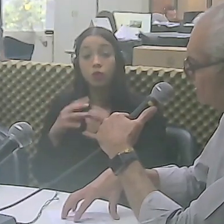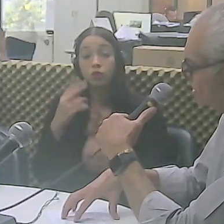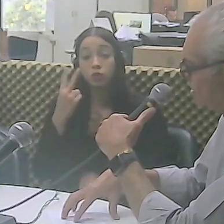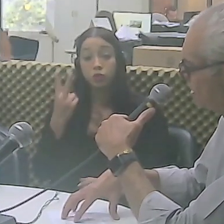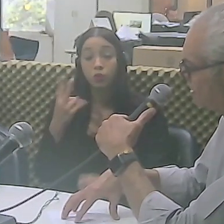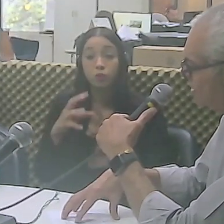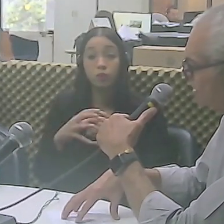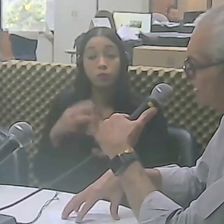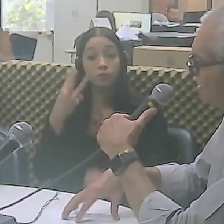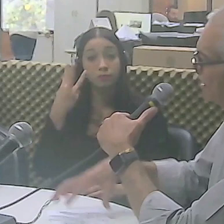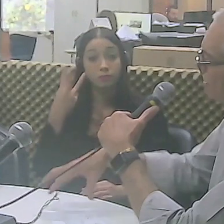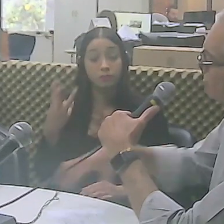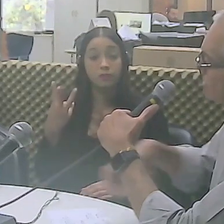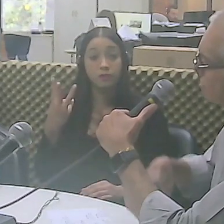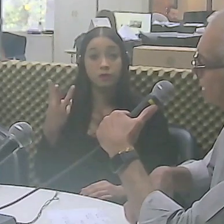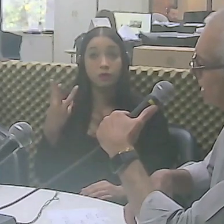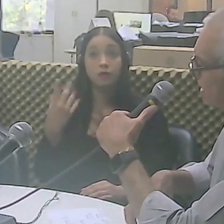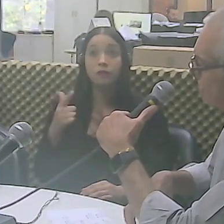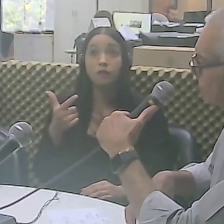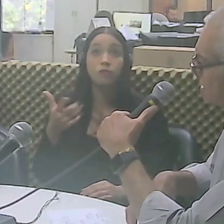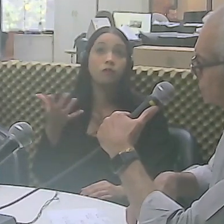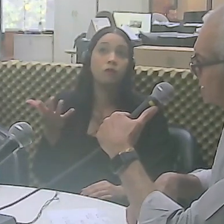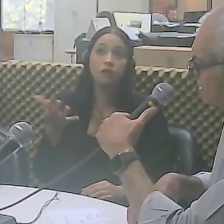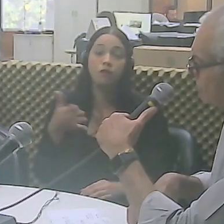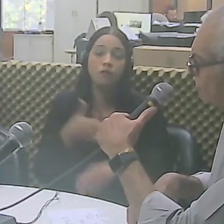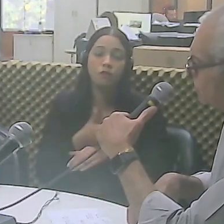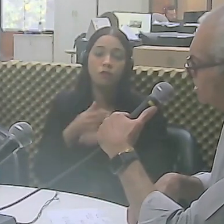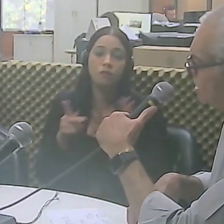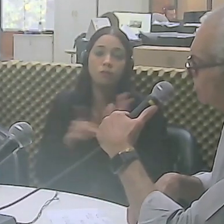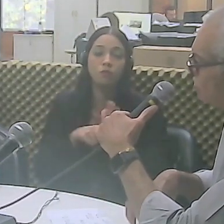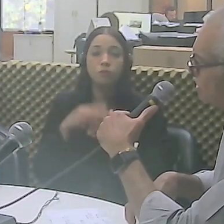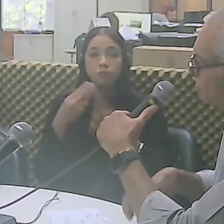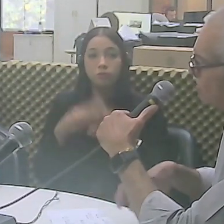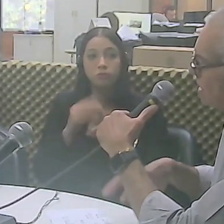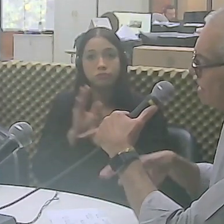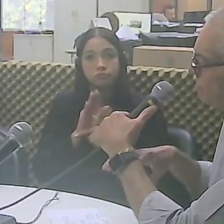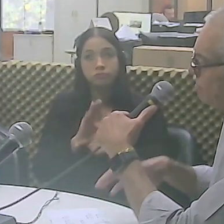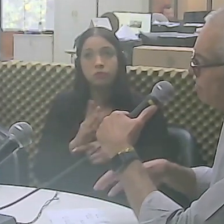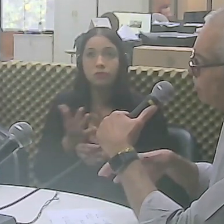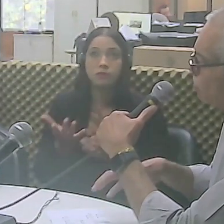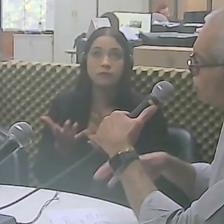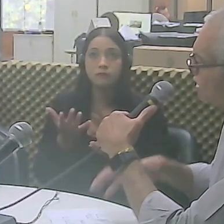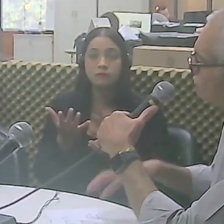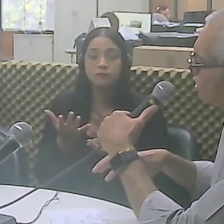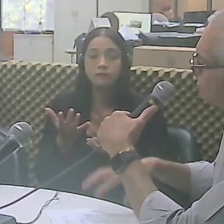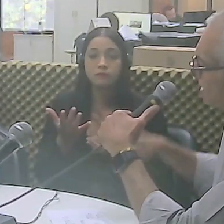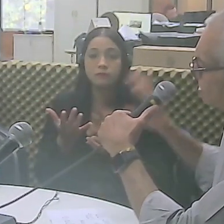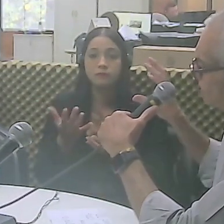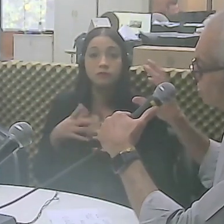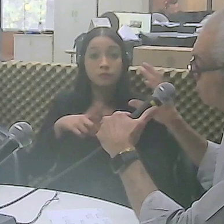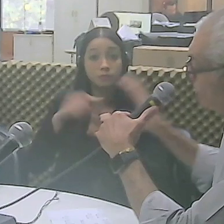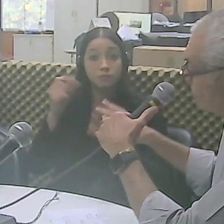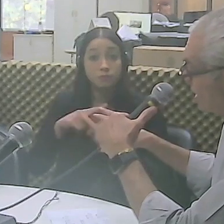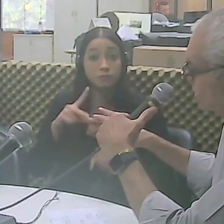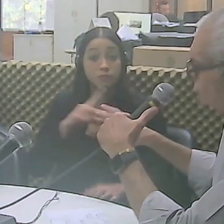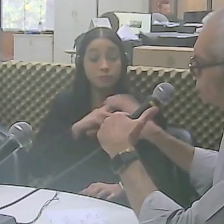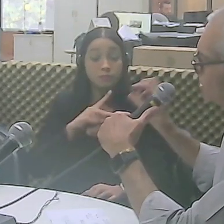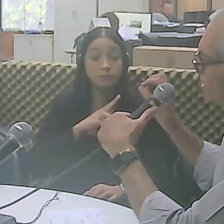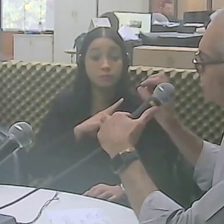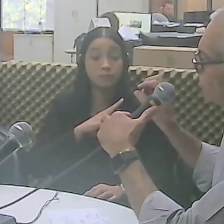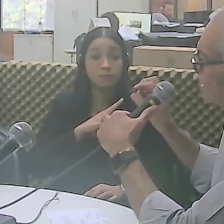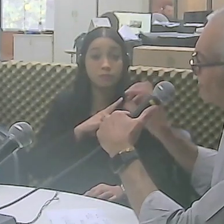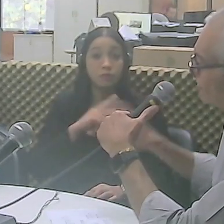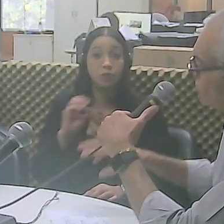para a Faixa 3, que não tem aí a participação do município, são produção de empreendimentos